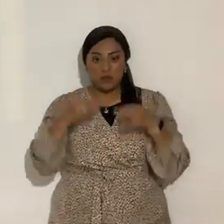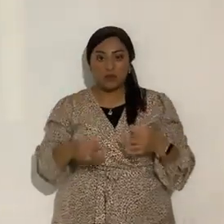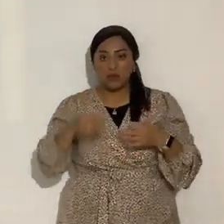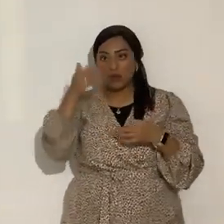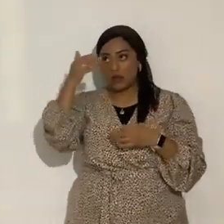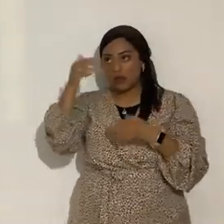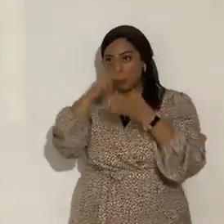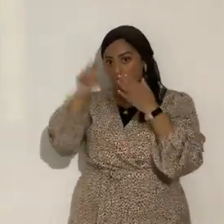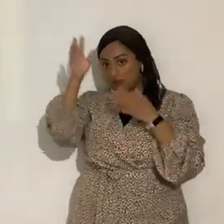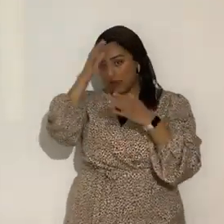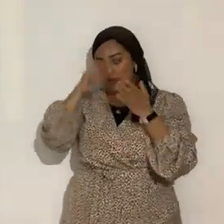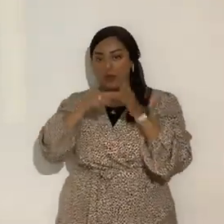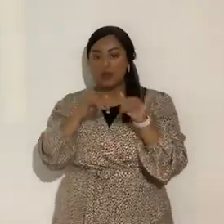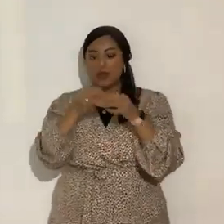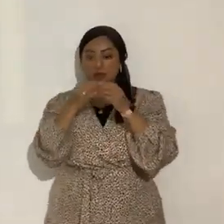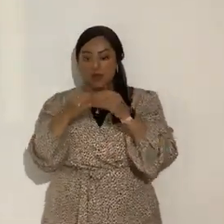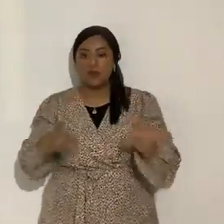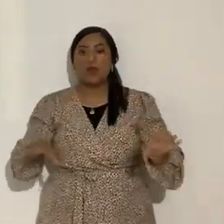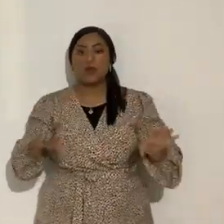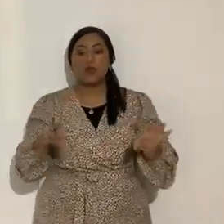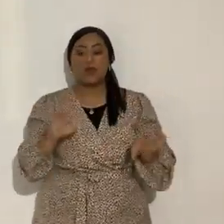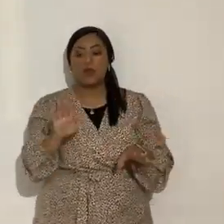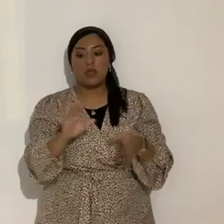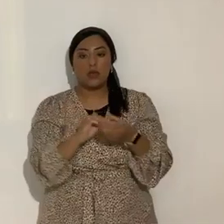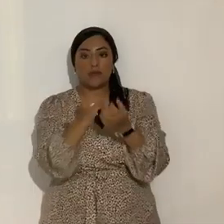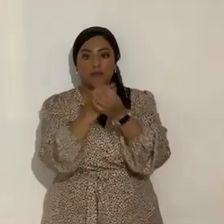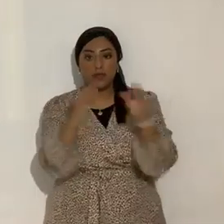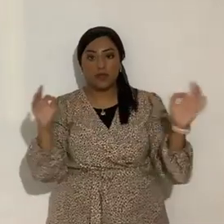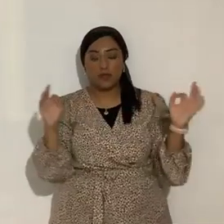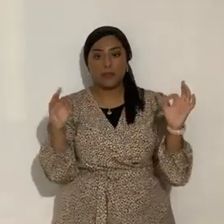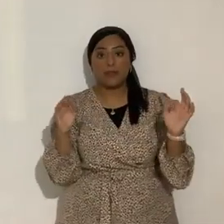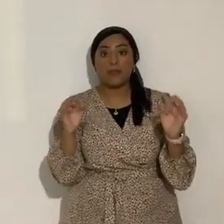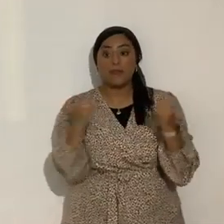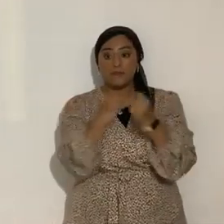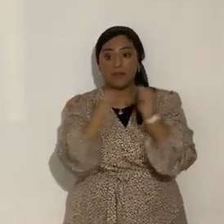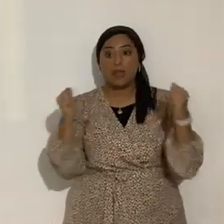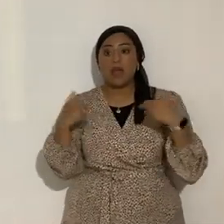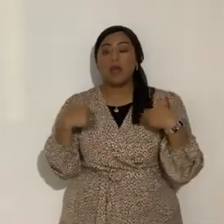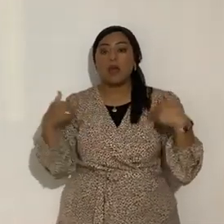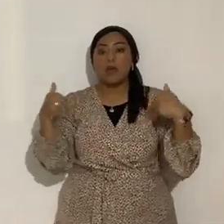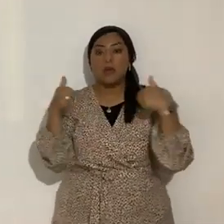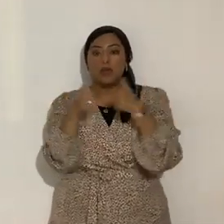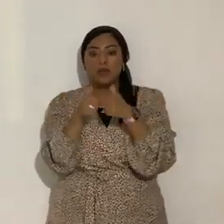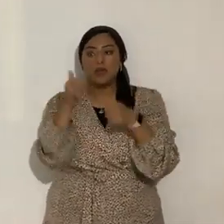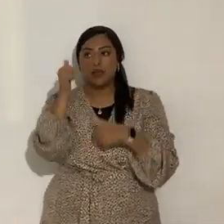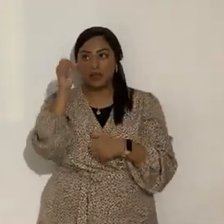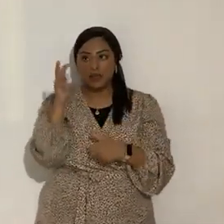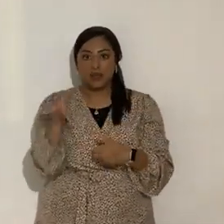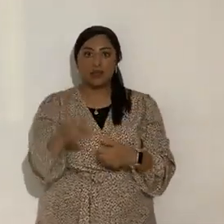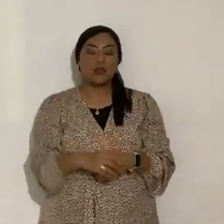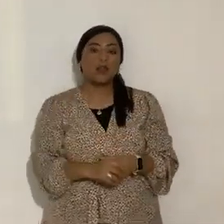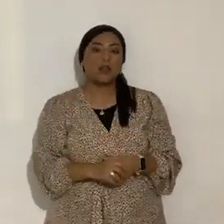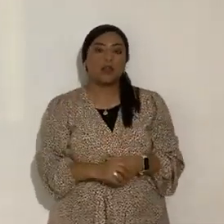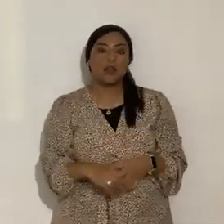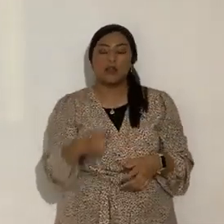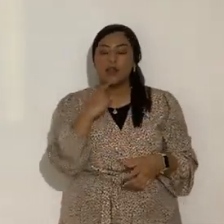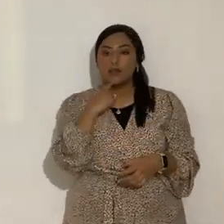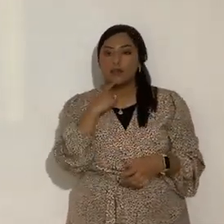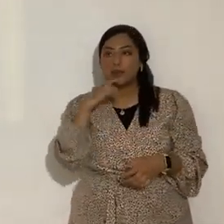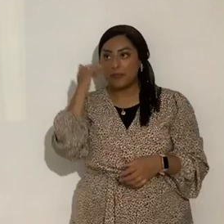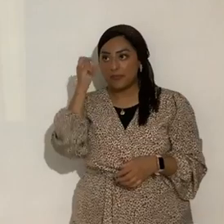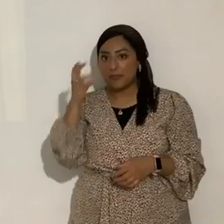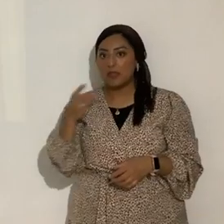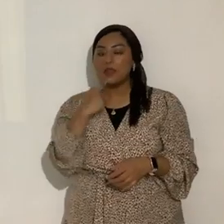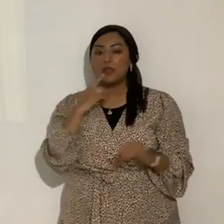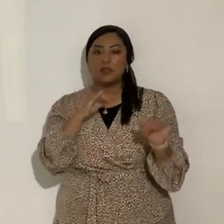es perderse su libertad, pero al contrario, la libertad está en Yahshua. Lo dice Yahshua,